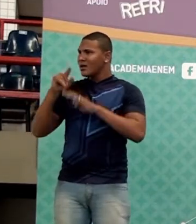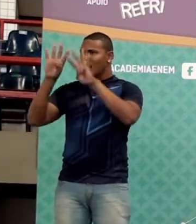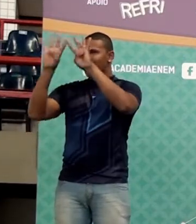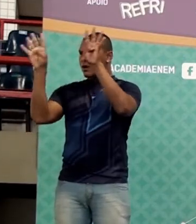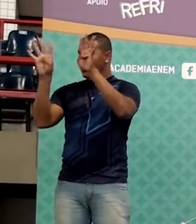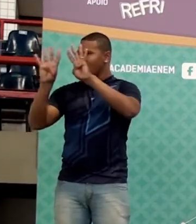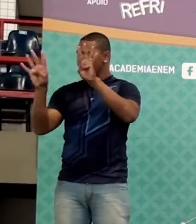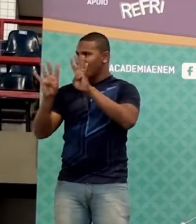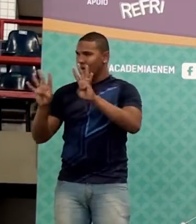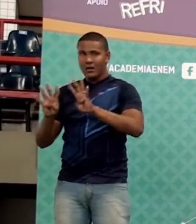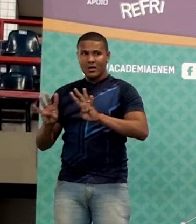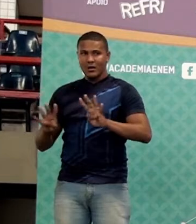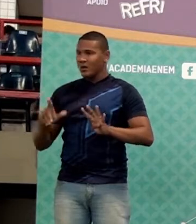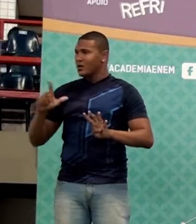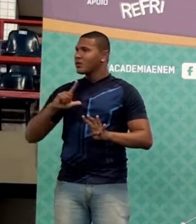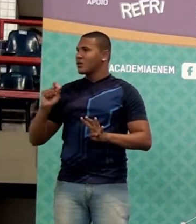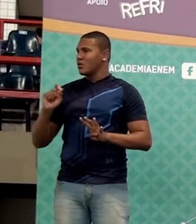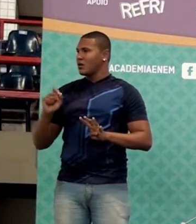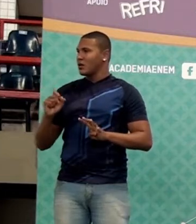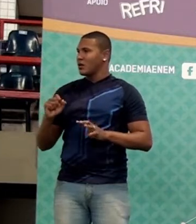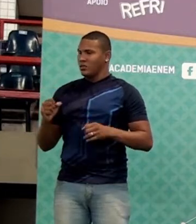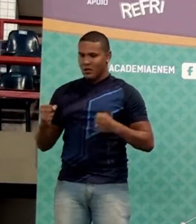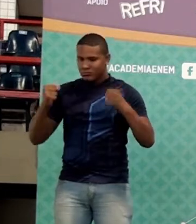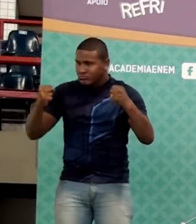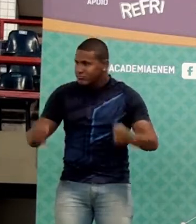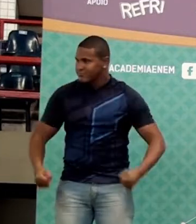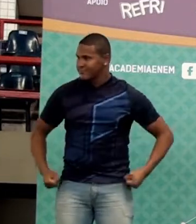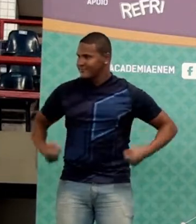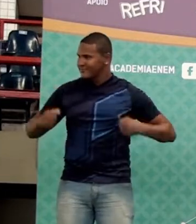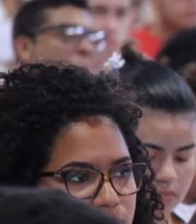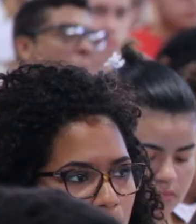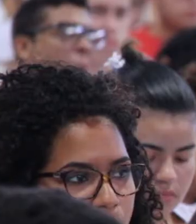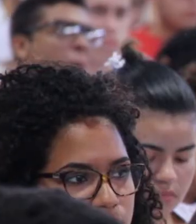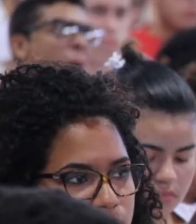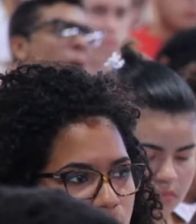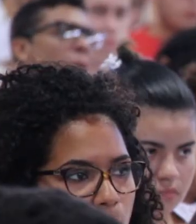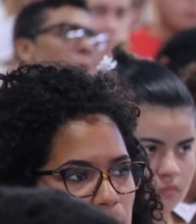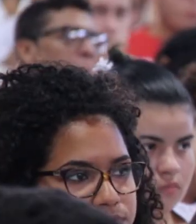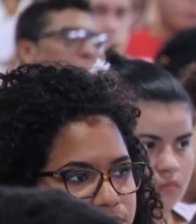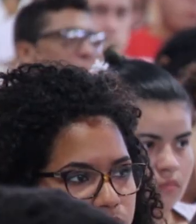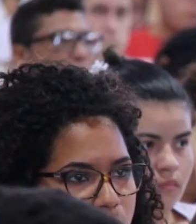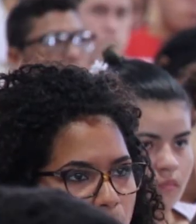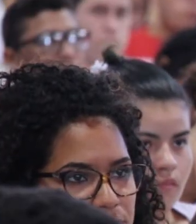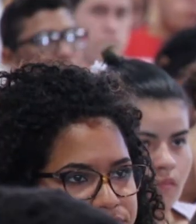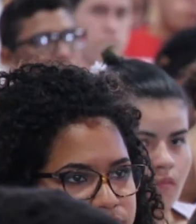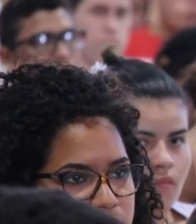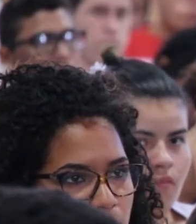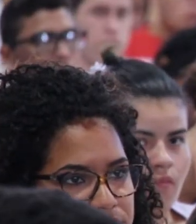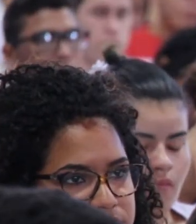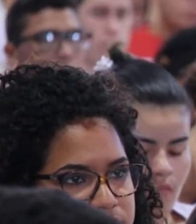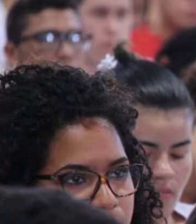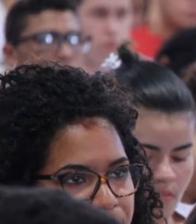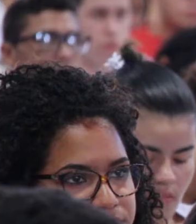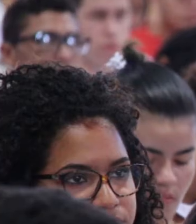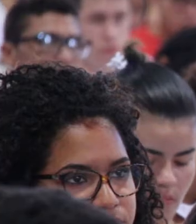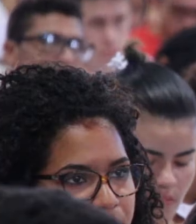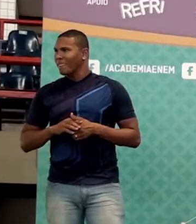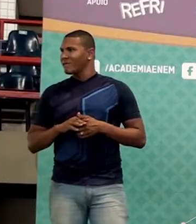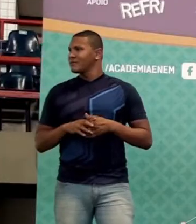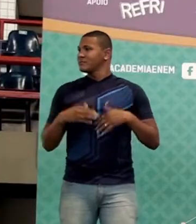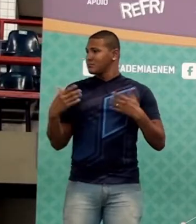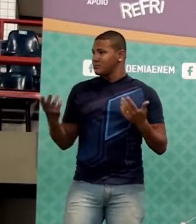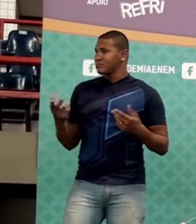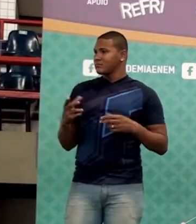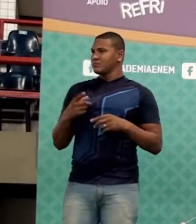assim no pensamento, pelo mundo todo, e vocês veem que esse exercício, ele se desenvolve de alguma maneira. Por